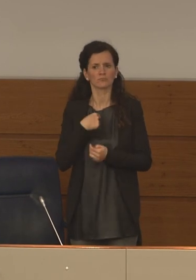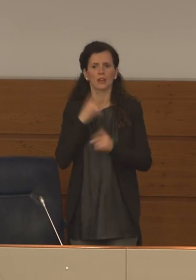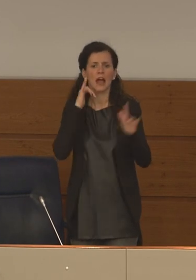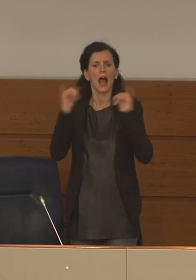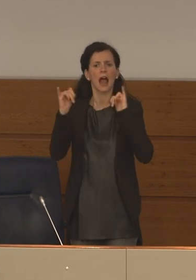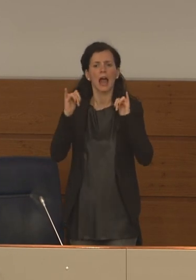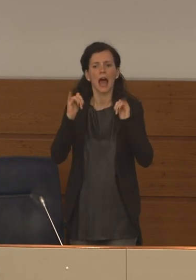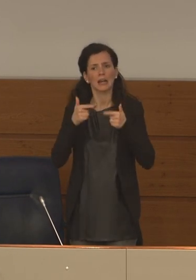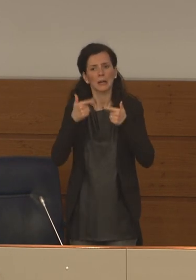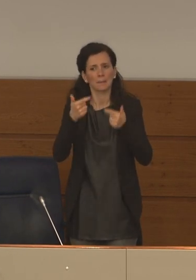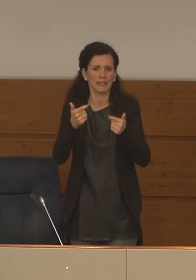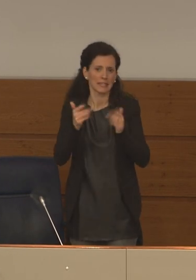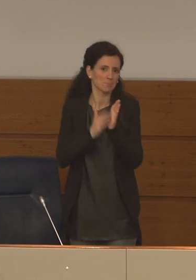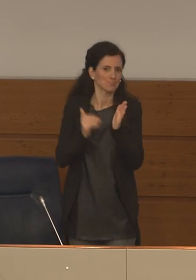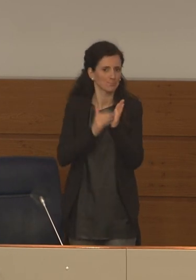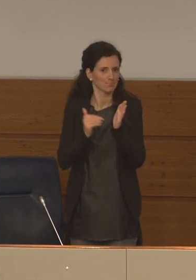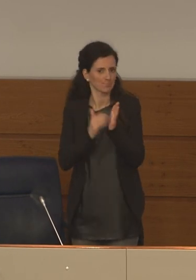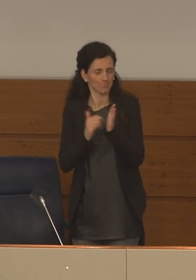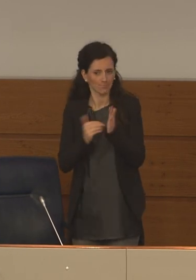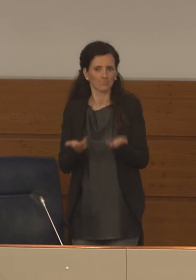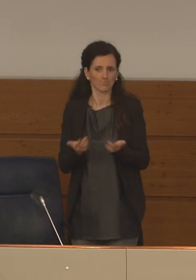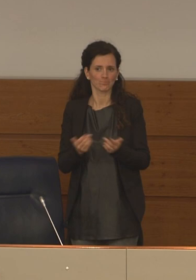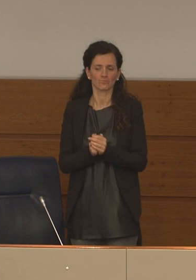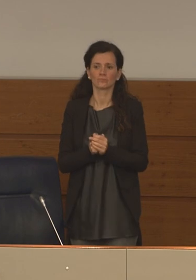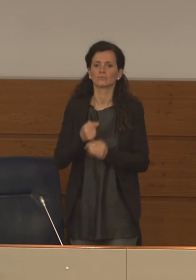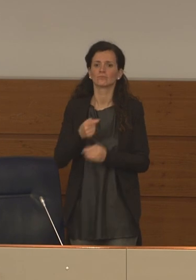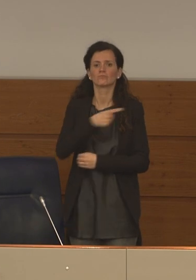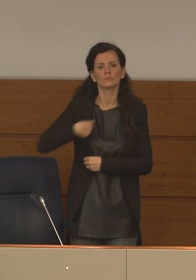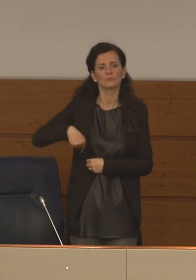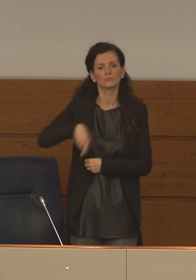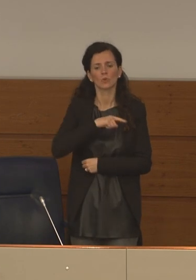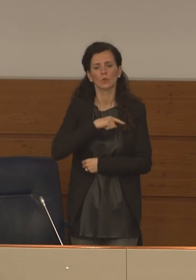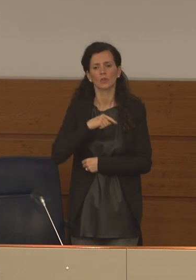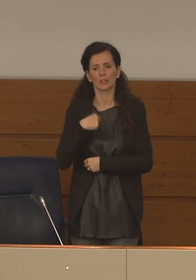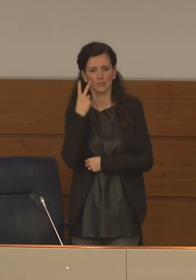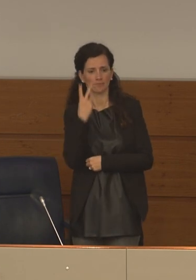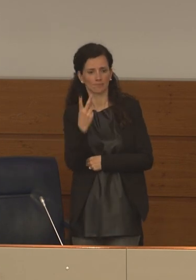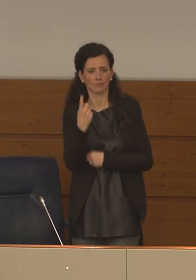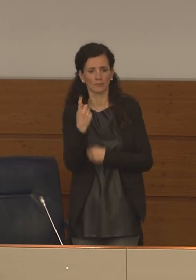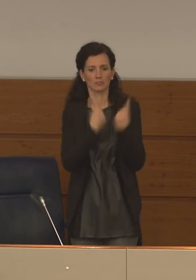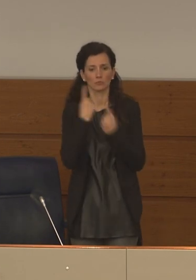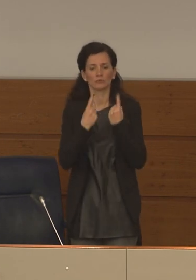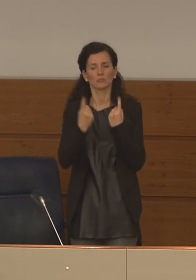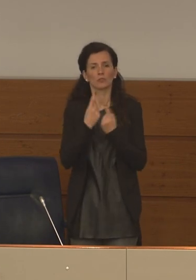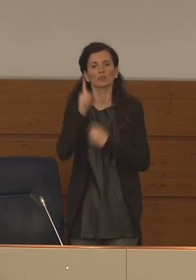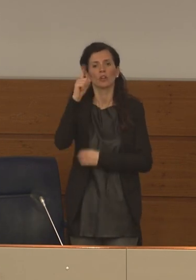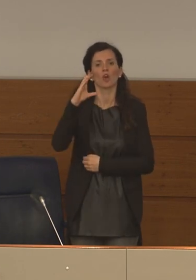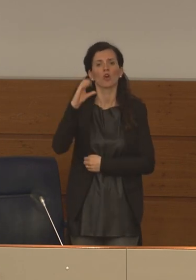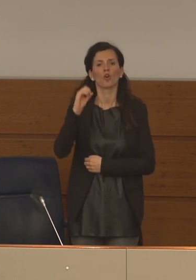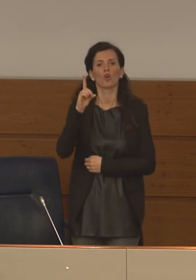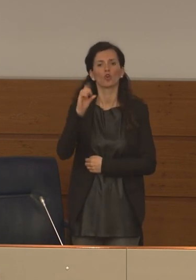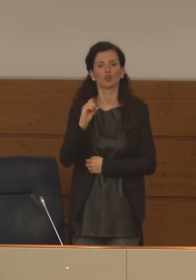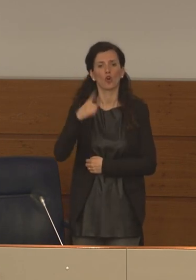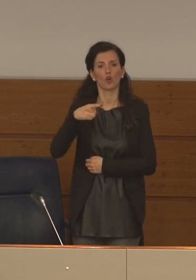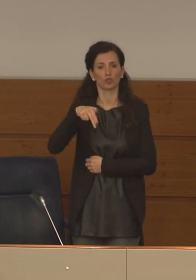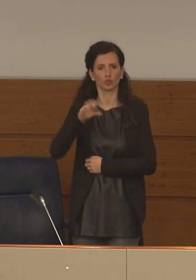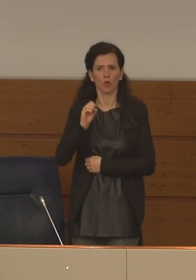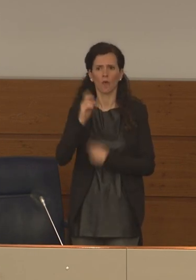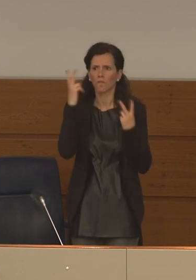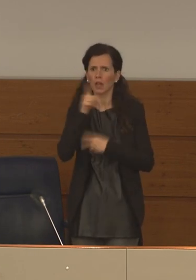preventivo nel senso che noi ci siamo trovati abbiamo visto quello che è successo a codogno lì era del tutto